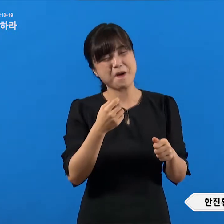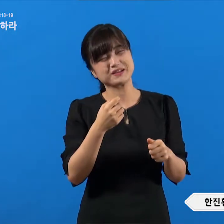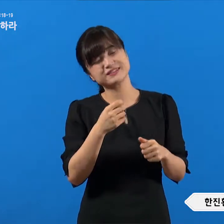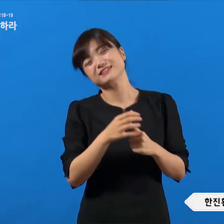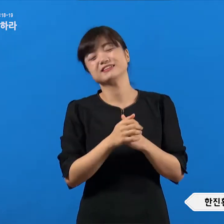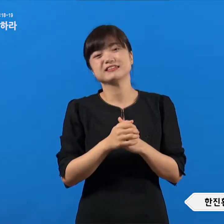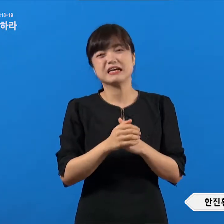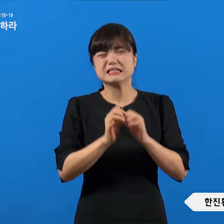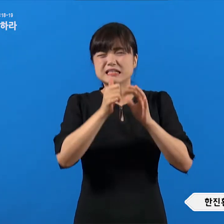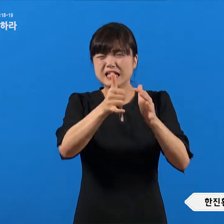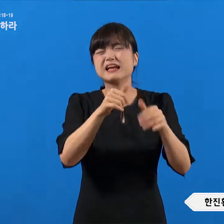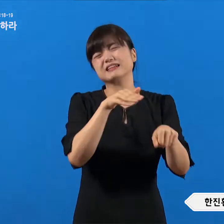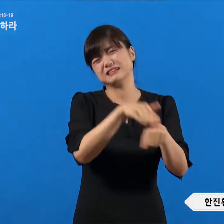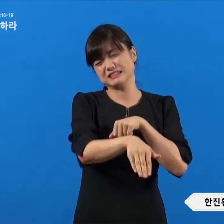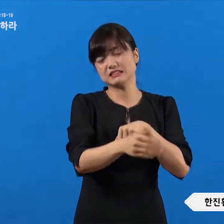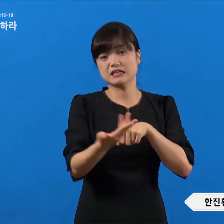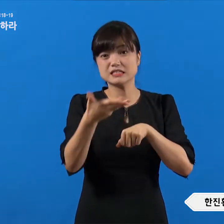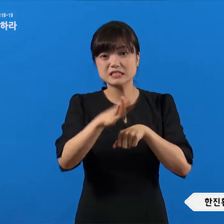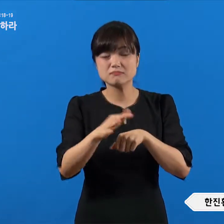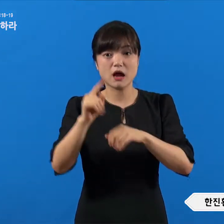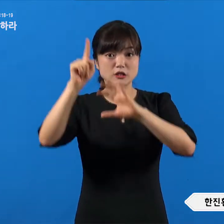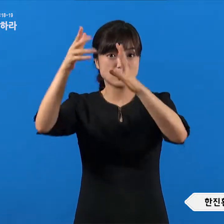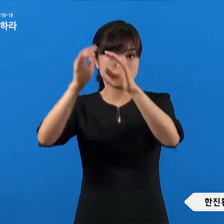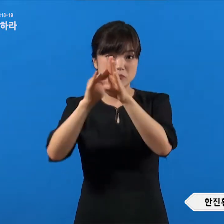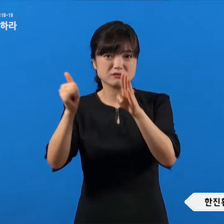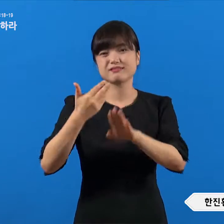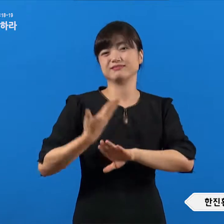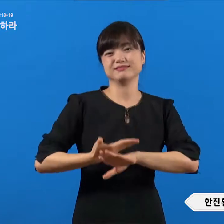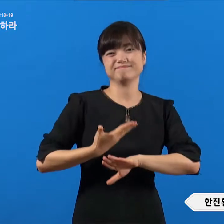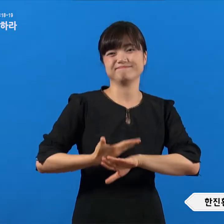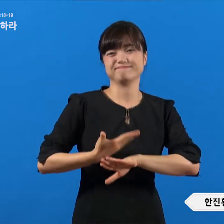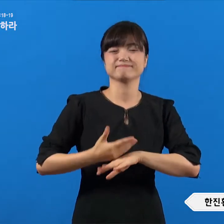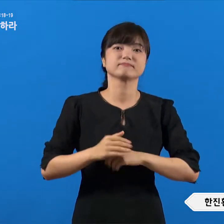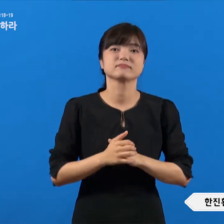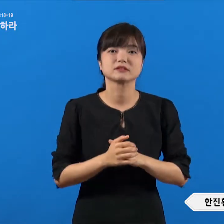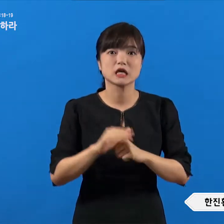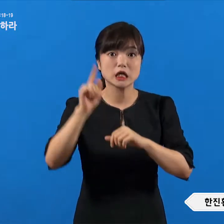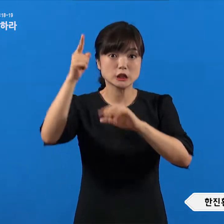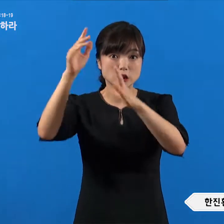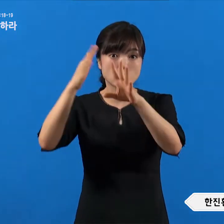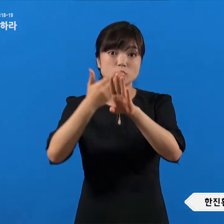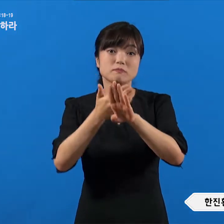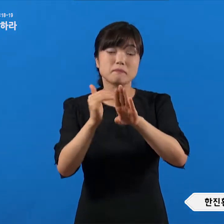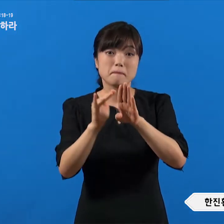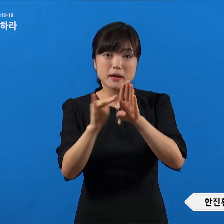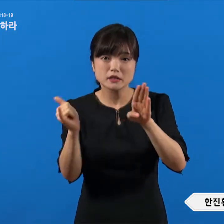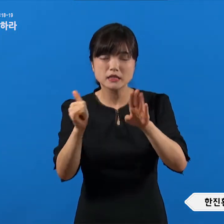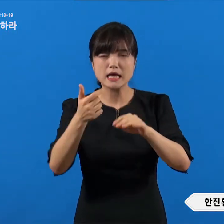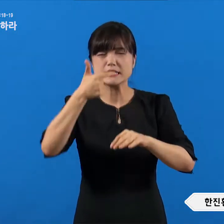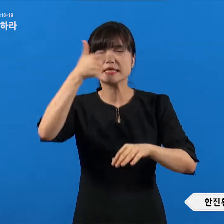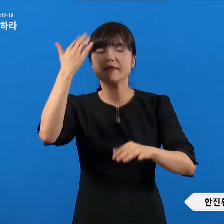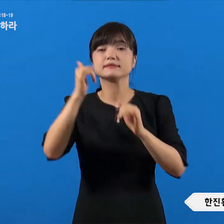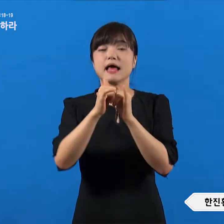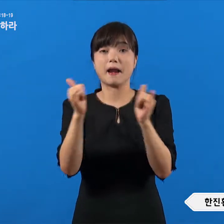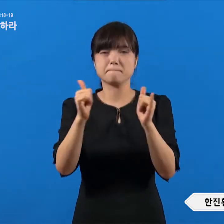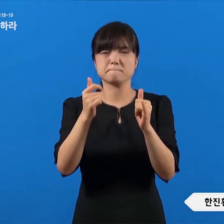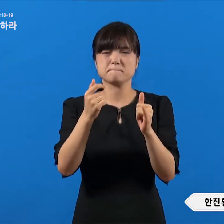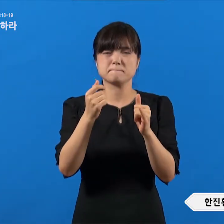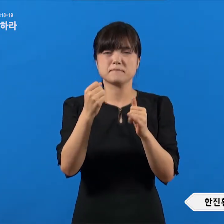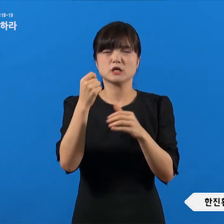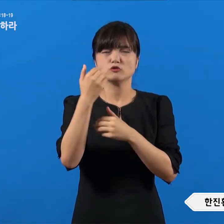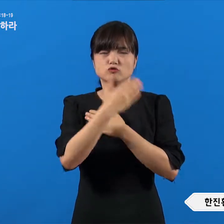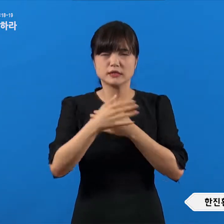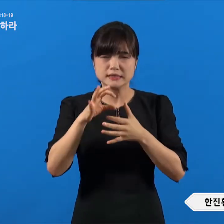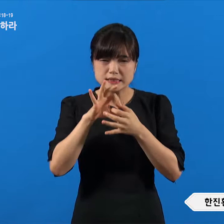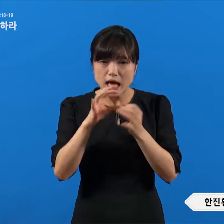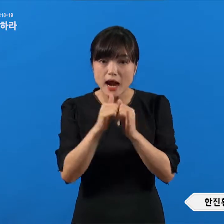세상은 그렇지만은 우리 천국 백성은 달라야 합니다. 천국 백성은 옛사람은 죽고 새